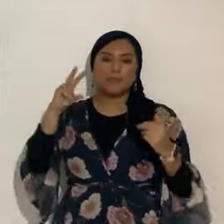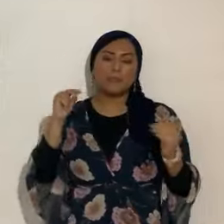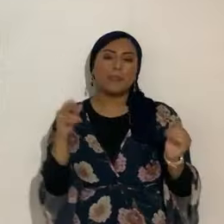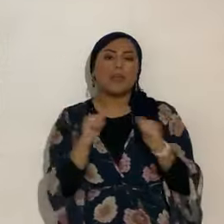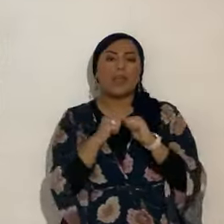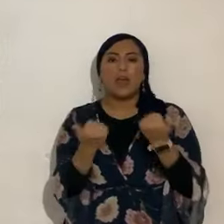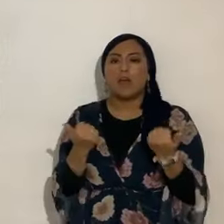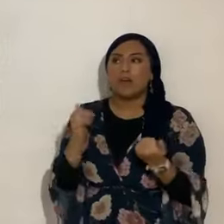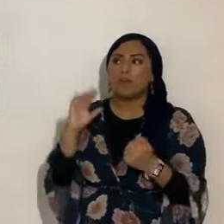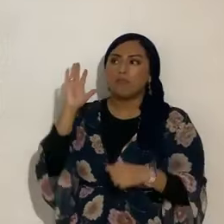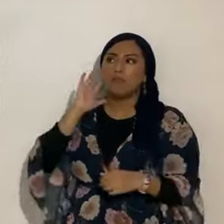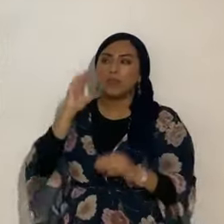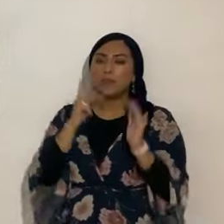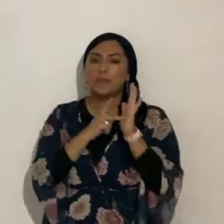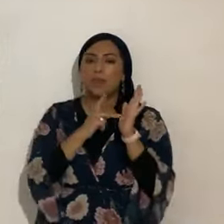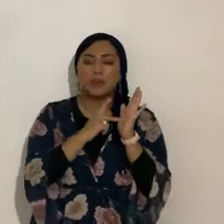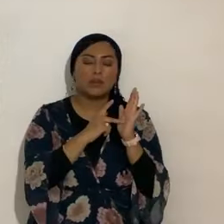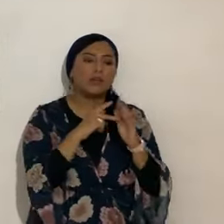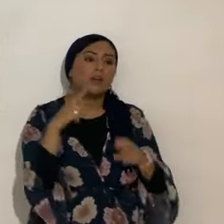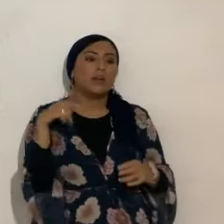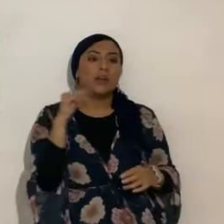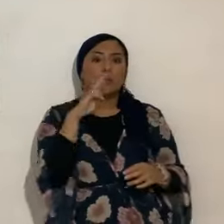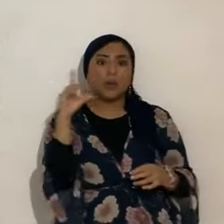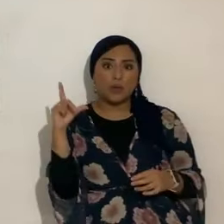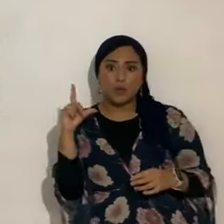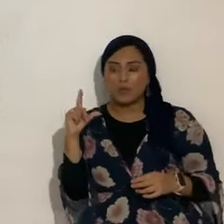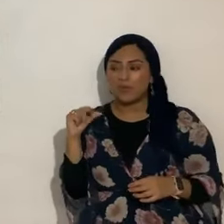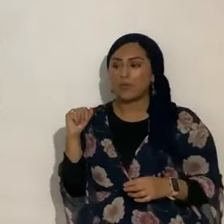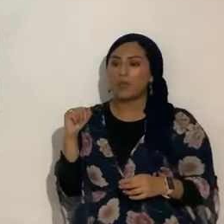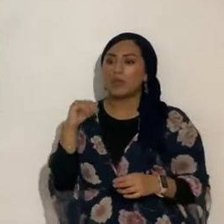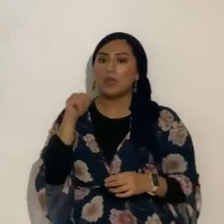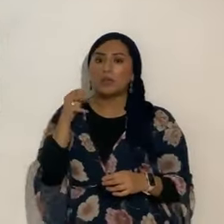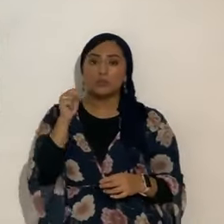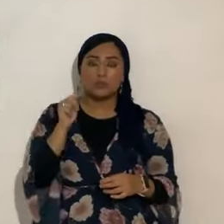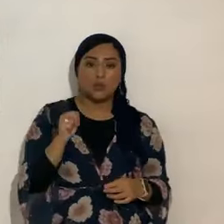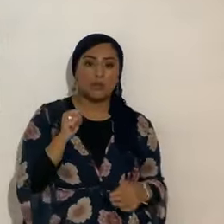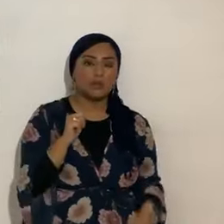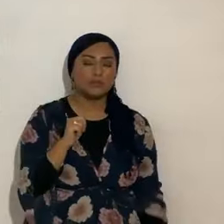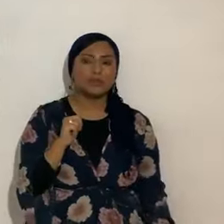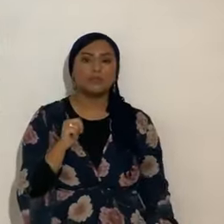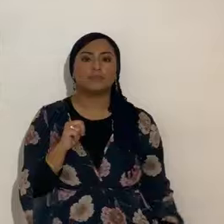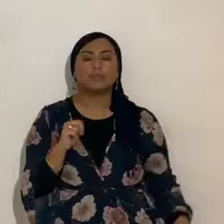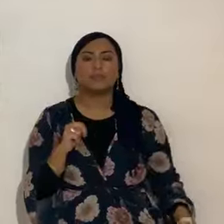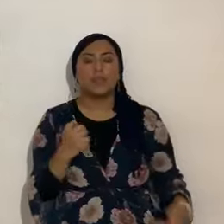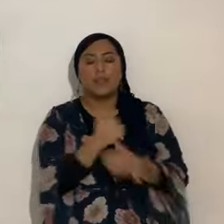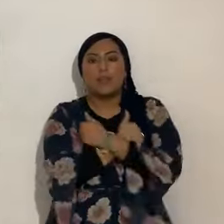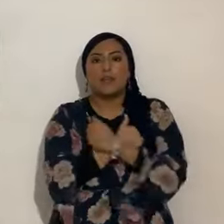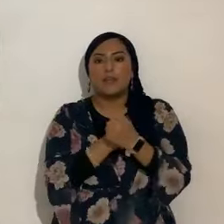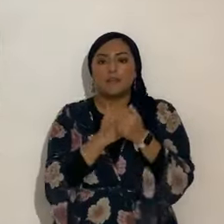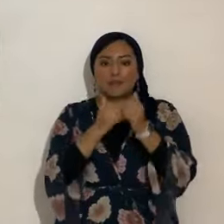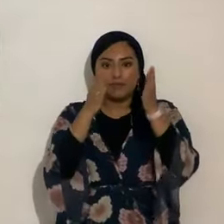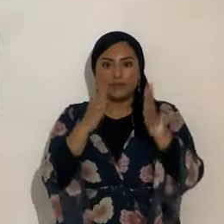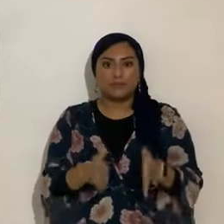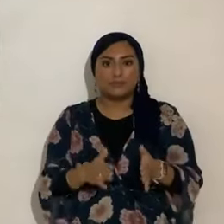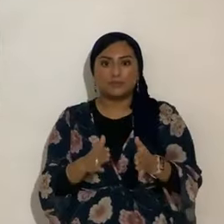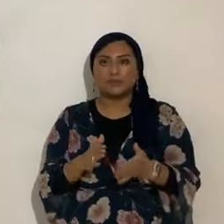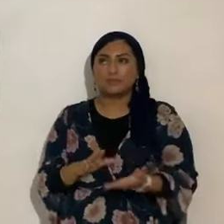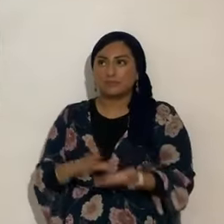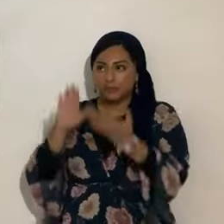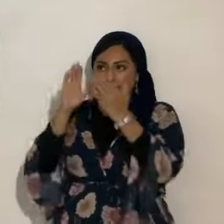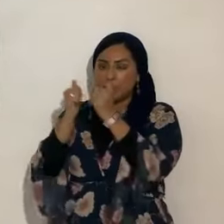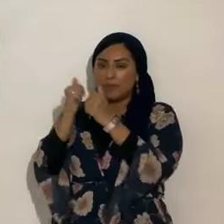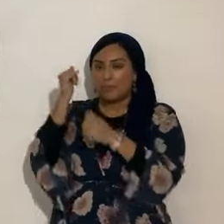sería Kefas, Pedro, Pablo, ¿sí? Juan, aquel discípulo amado que se recostaba en el pecho de